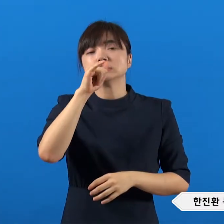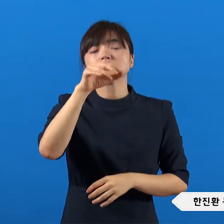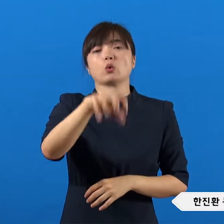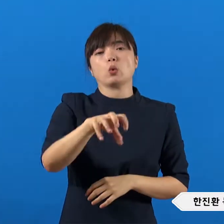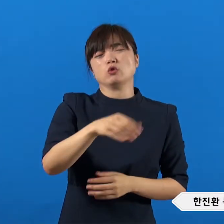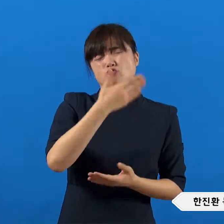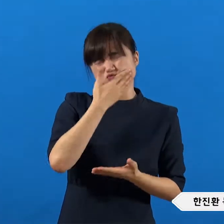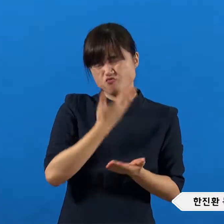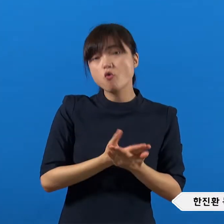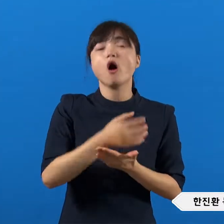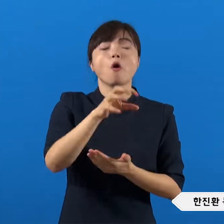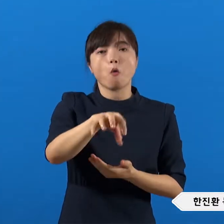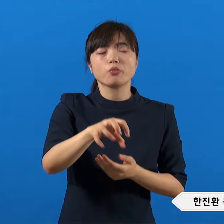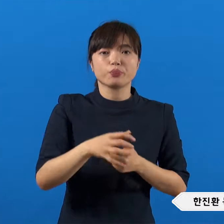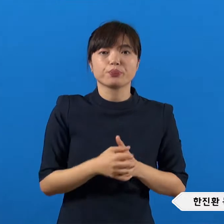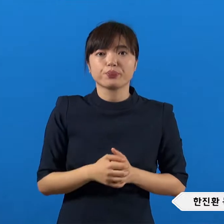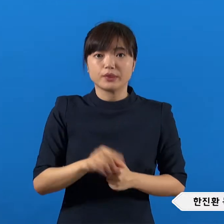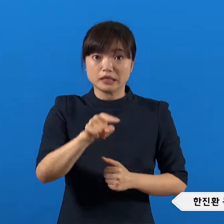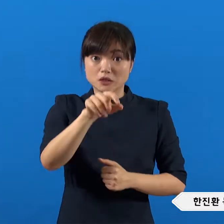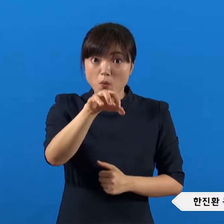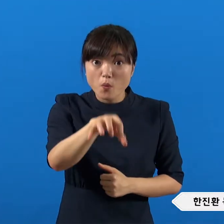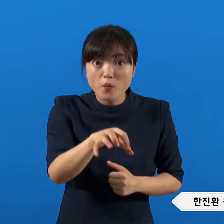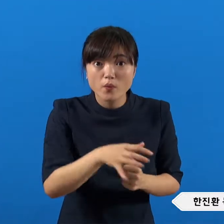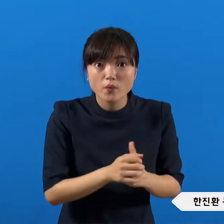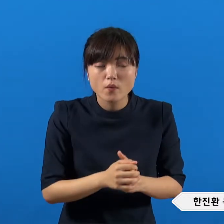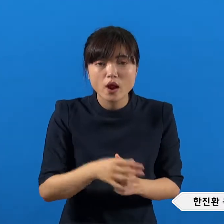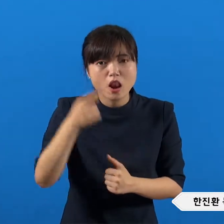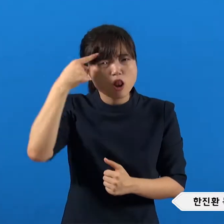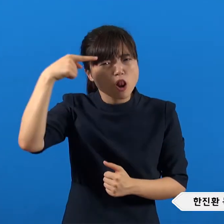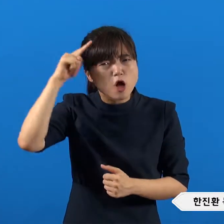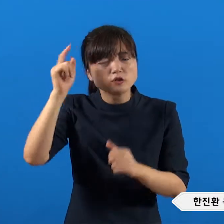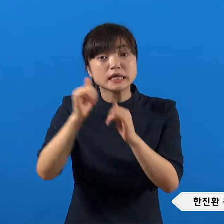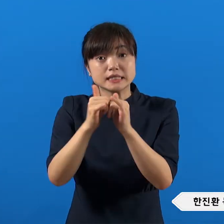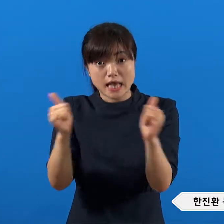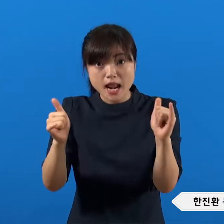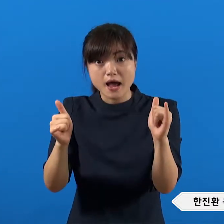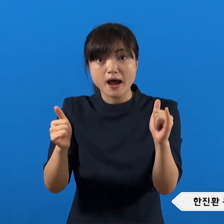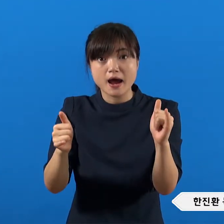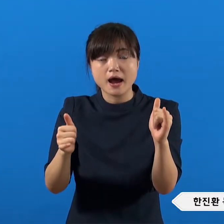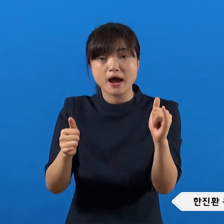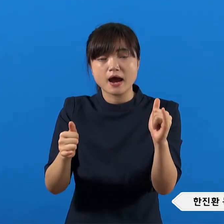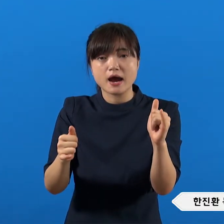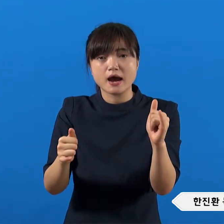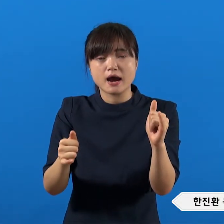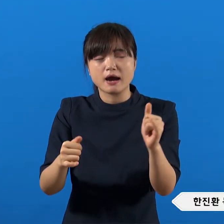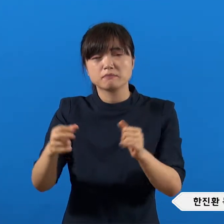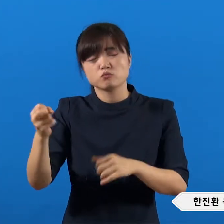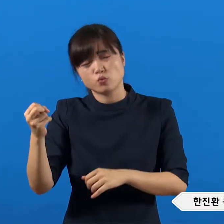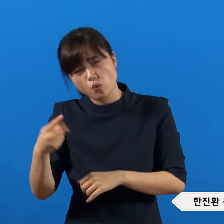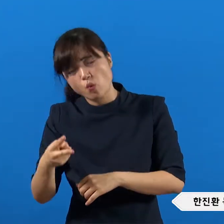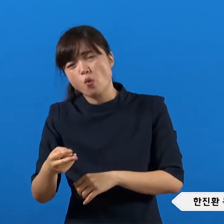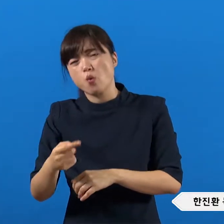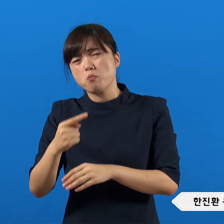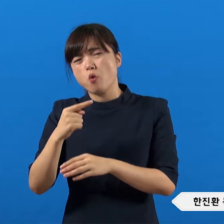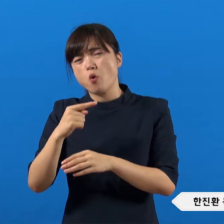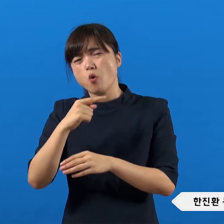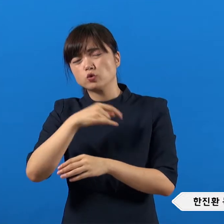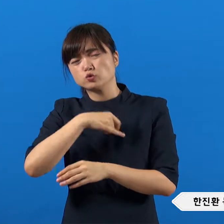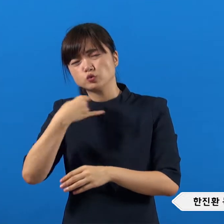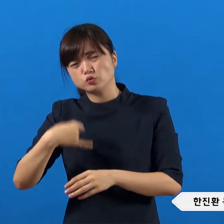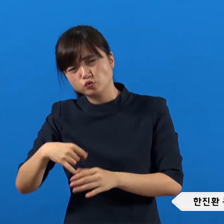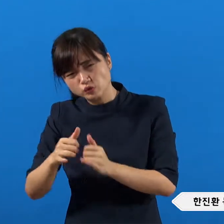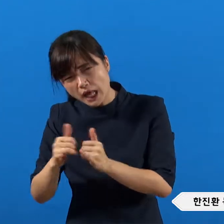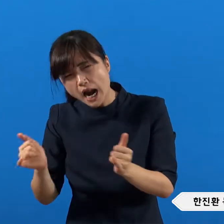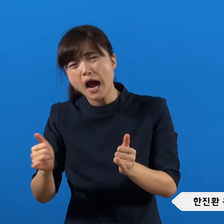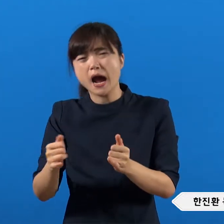같은 곳입니다. 거기서 러시아 사람은 물론이고 무슨 조선족, 고려인,